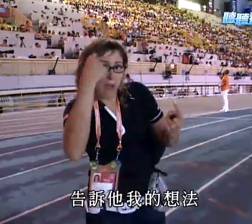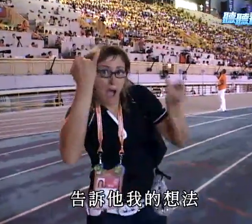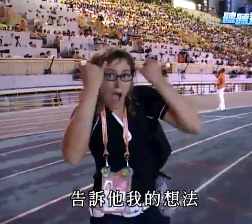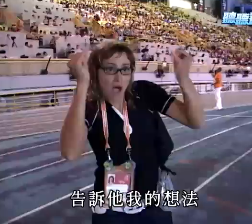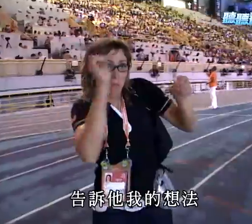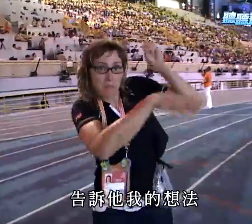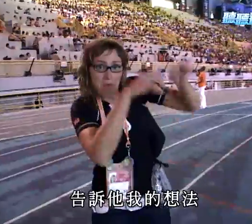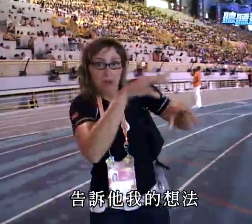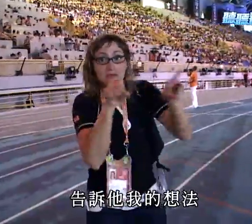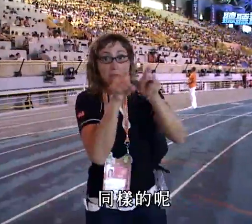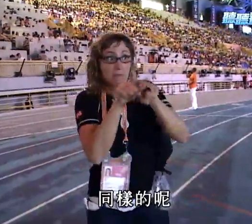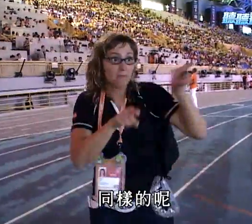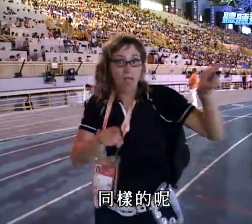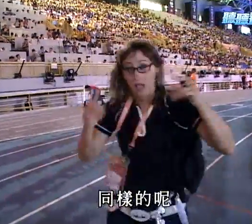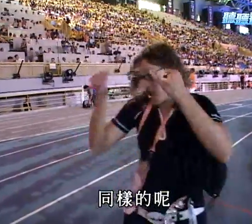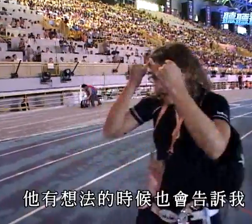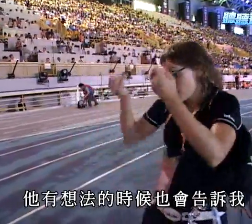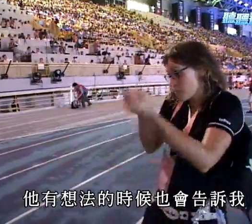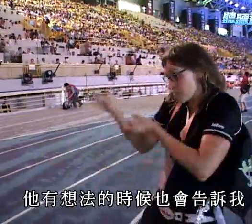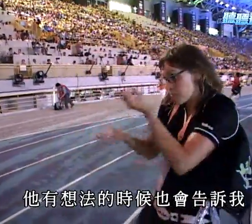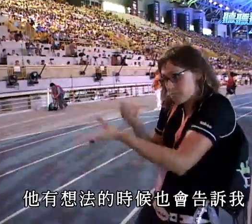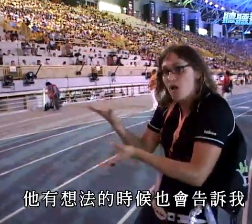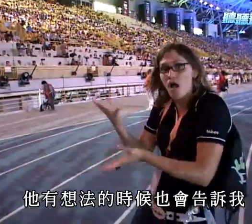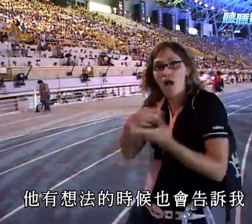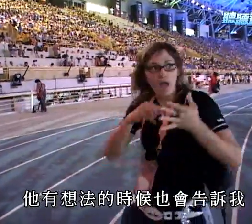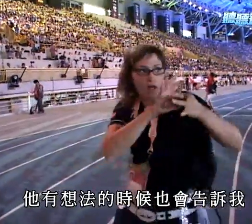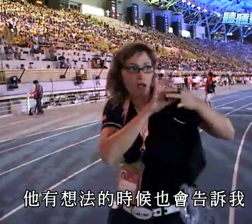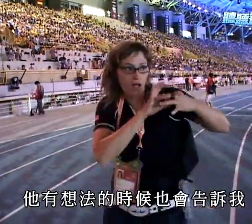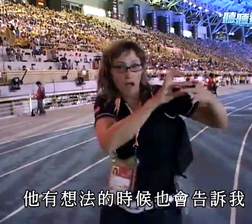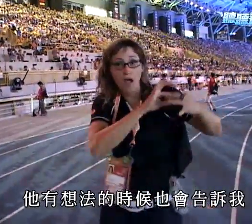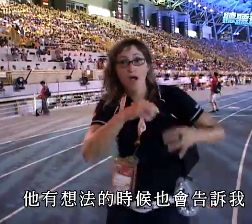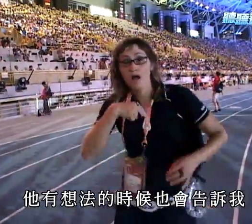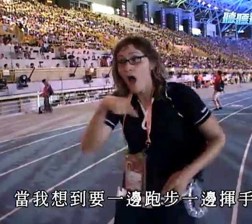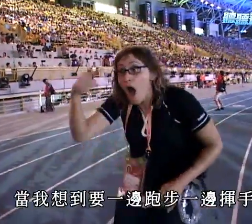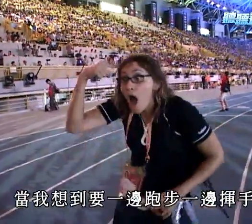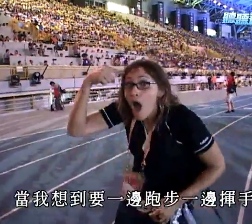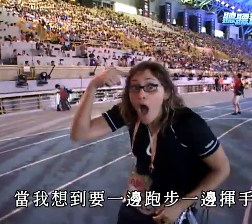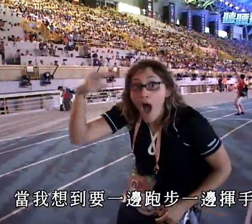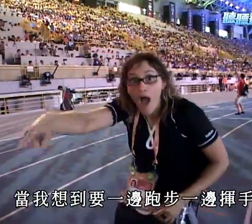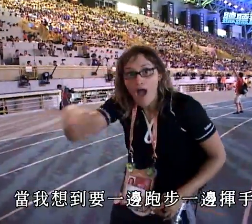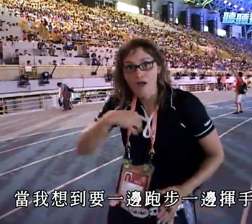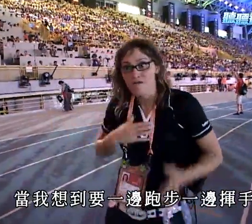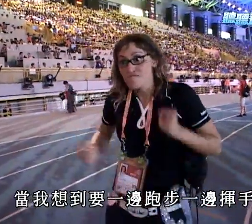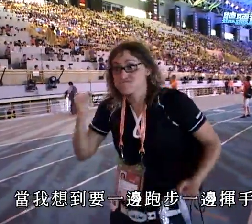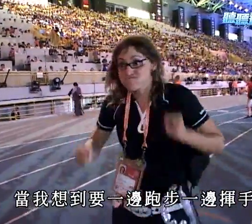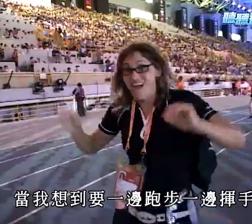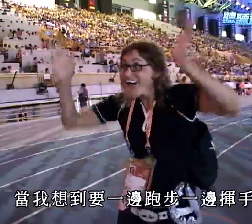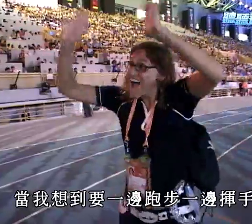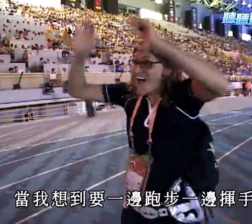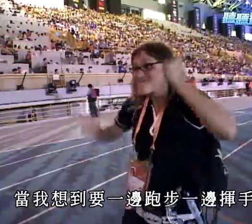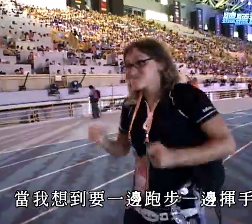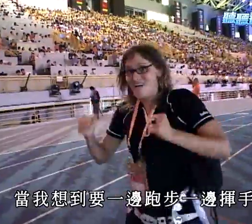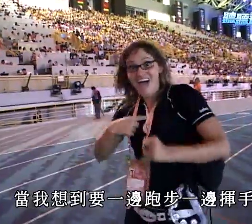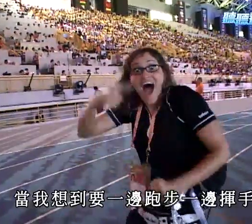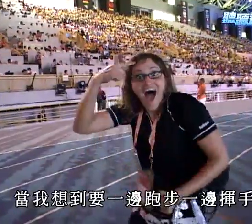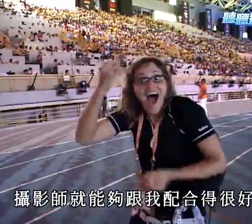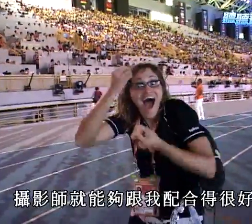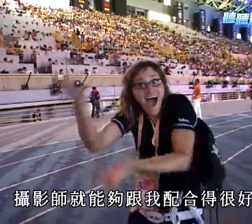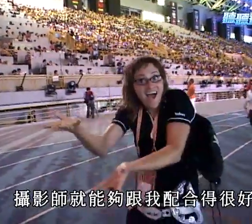想法。同样的呢，他有想法的时候也会告诉我，当我想到要一边跑步一边挥手，摄影师就能够跟